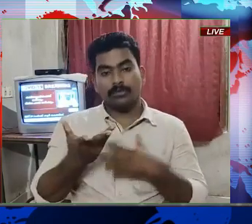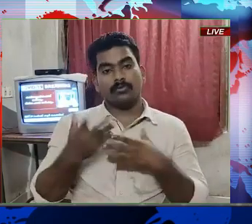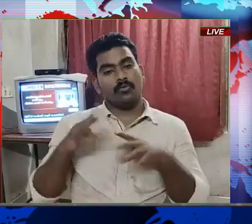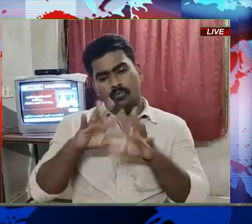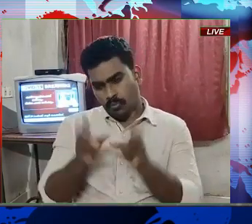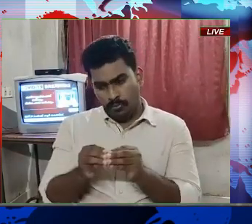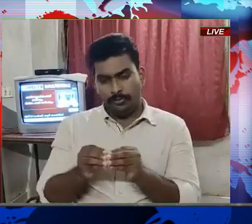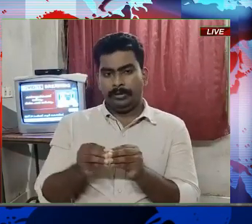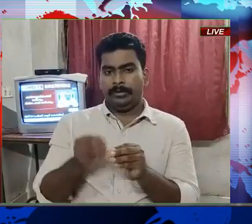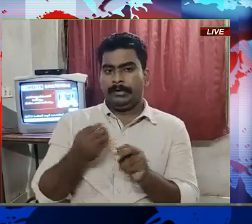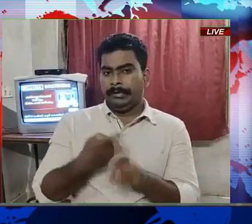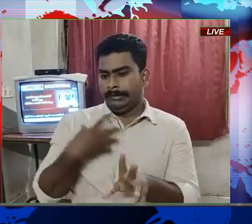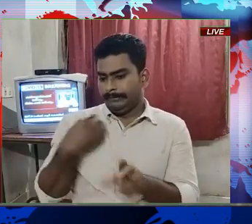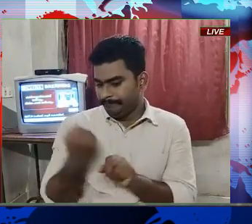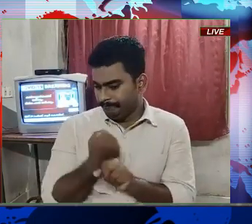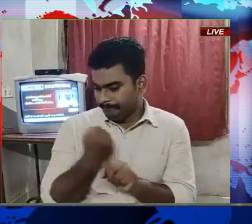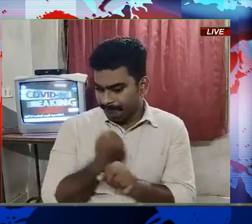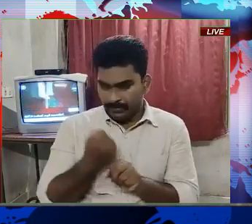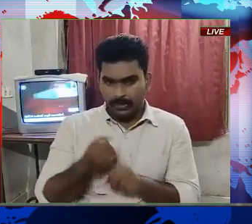ഇന്ന്